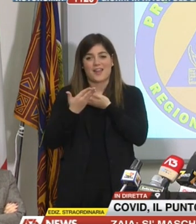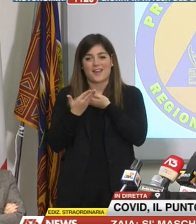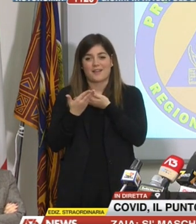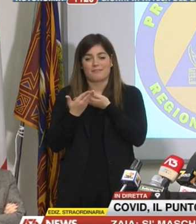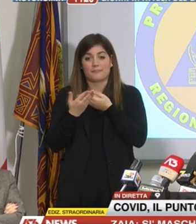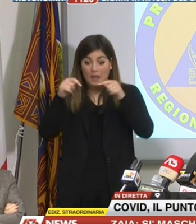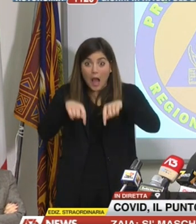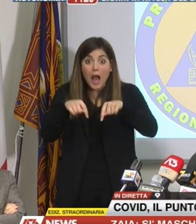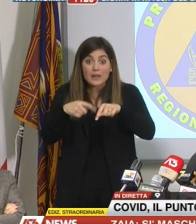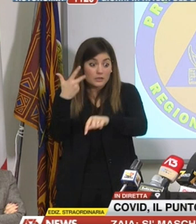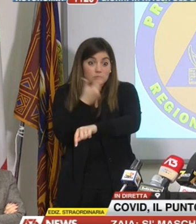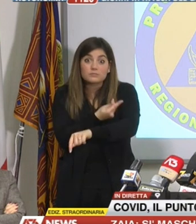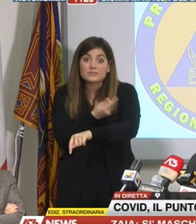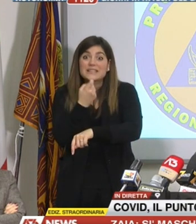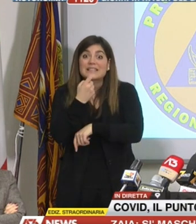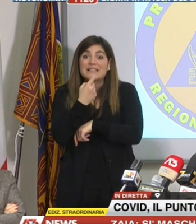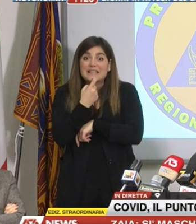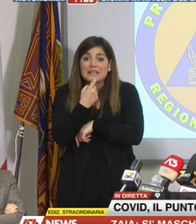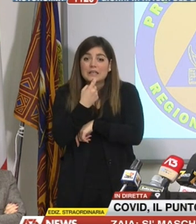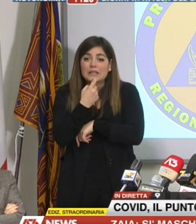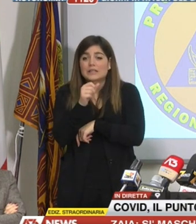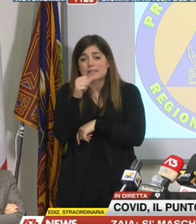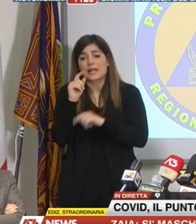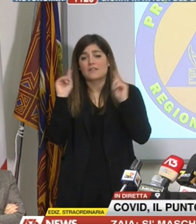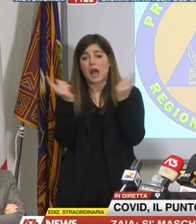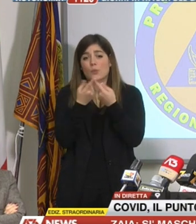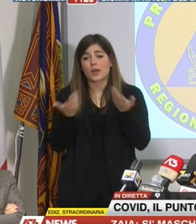Adesso per fare un'iniezione fra un fiacco e una laurea.